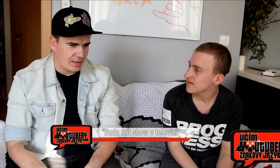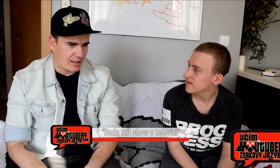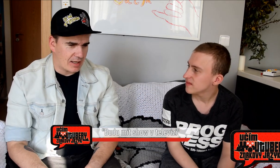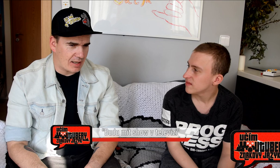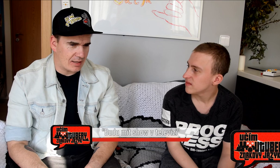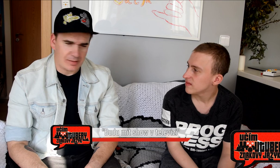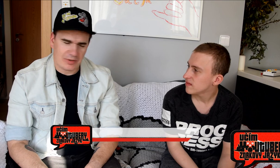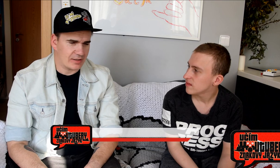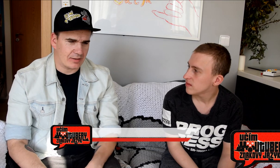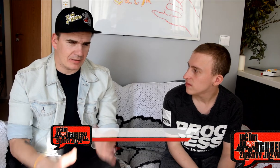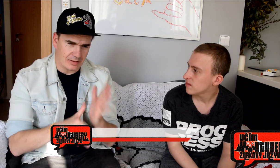A nebude to